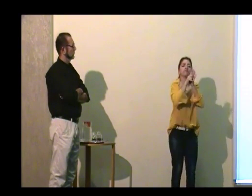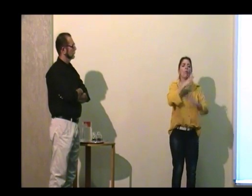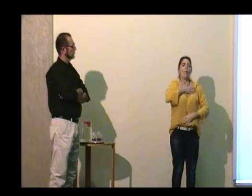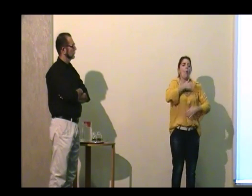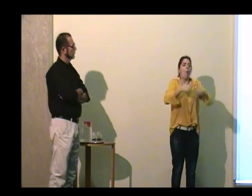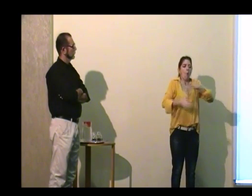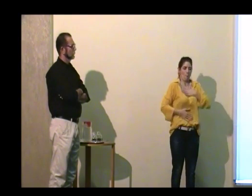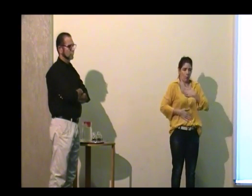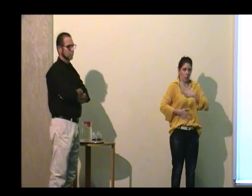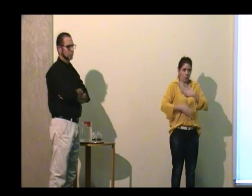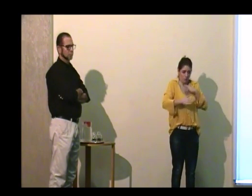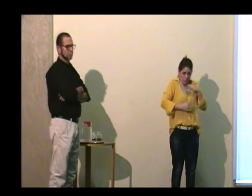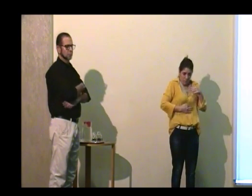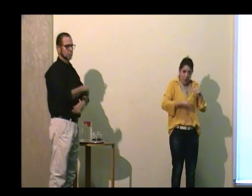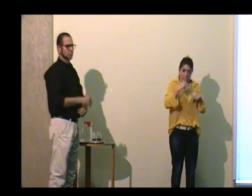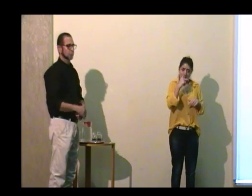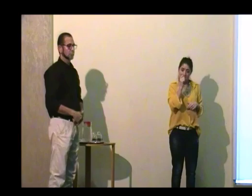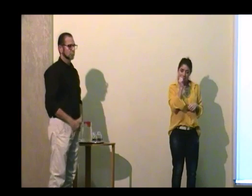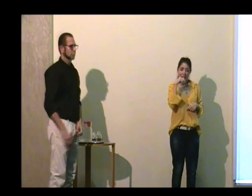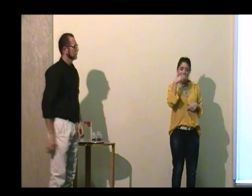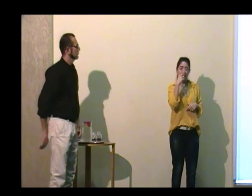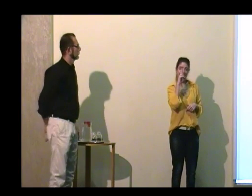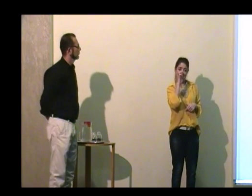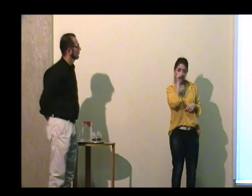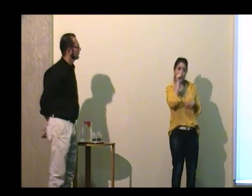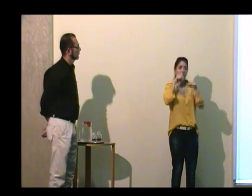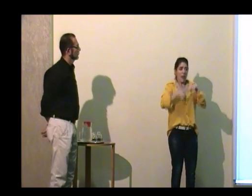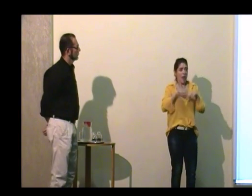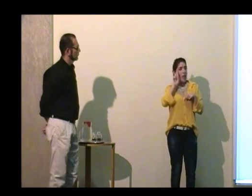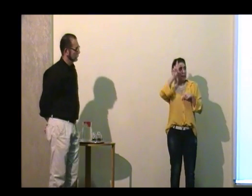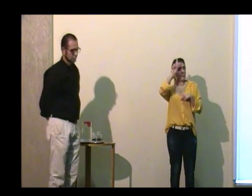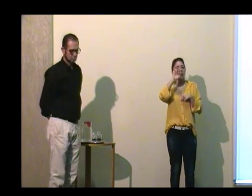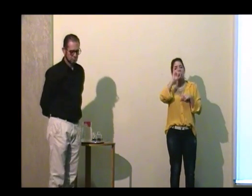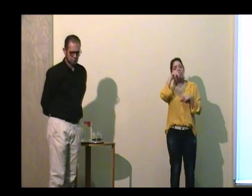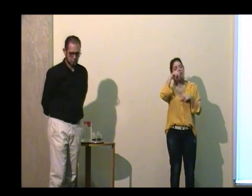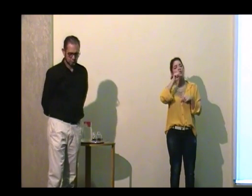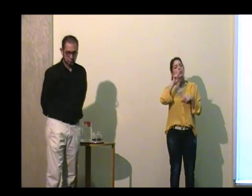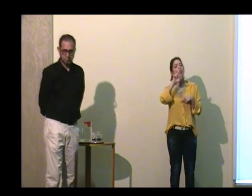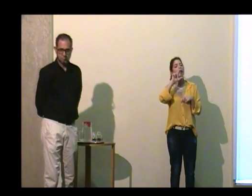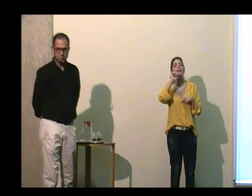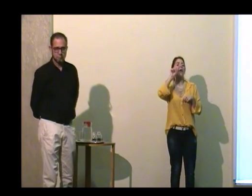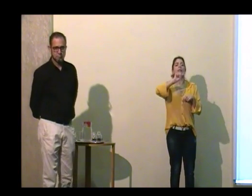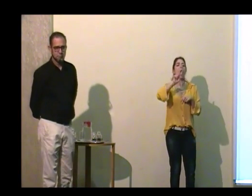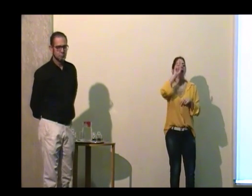substância chamada insulina quando ela sofre de diabetes. Essa